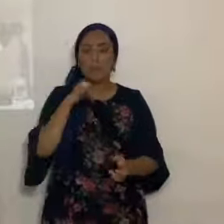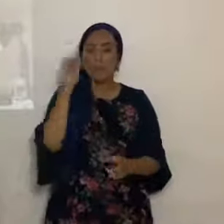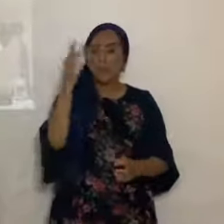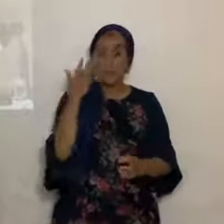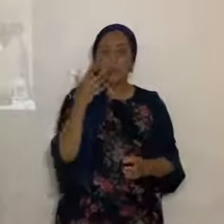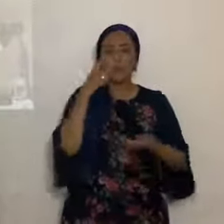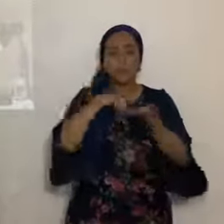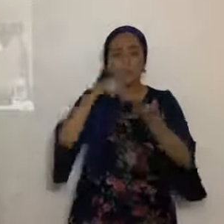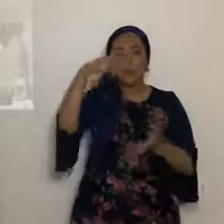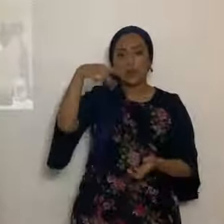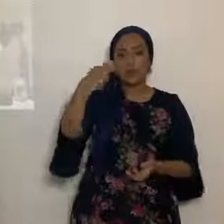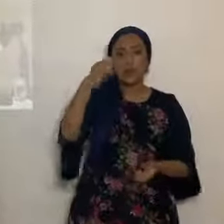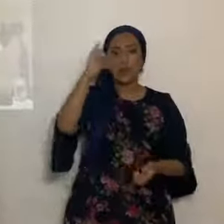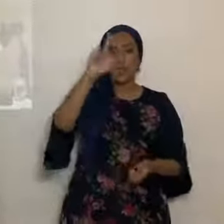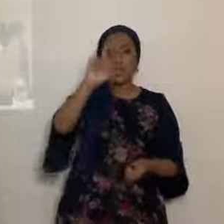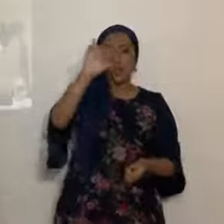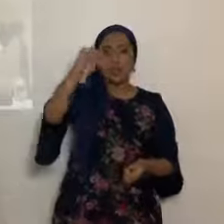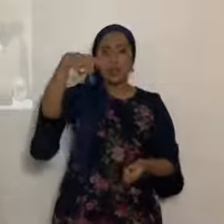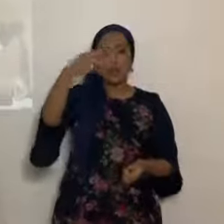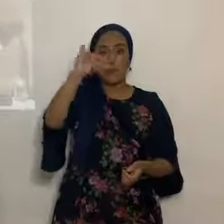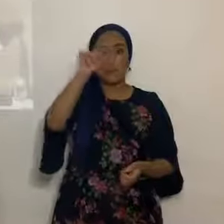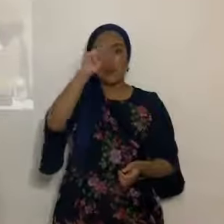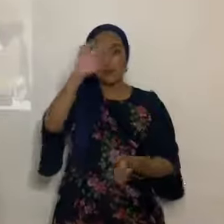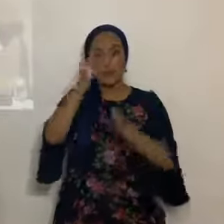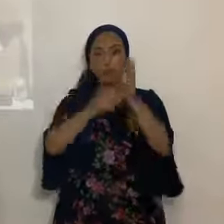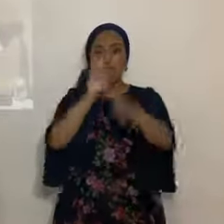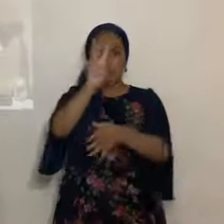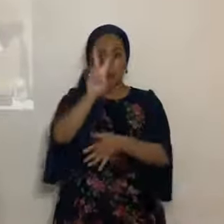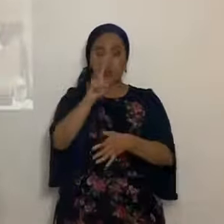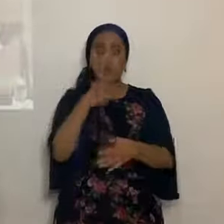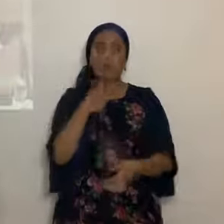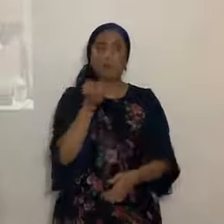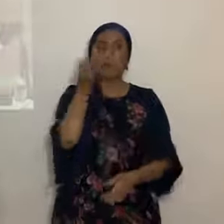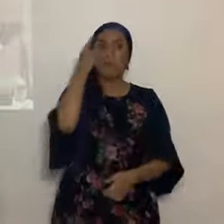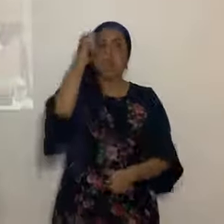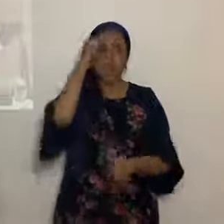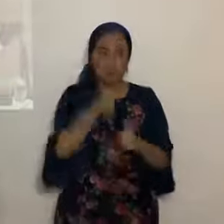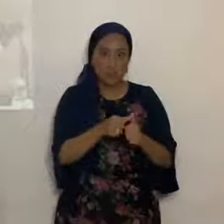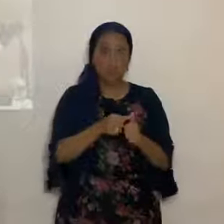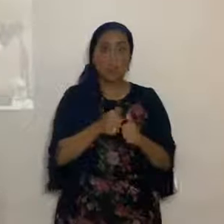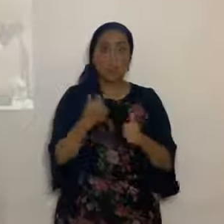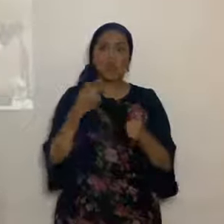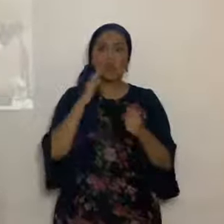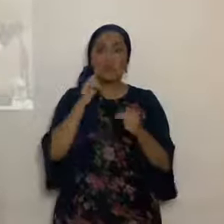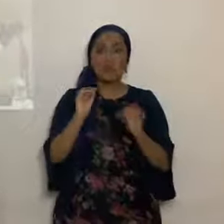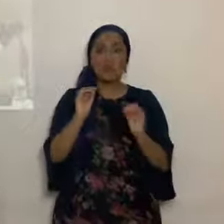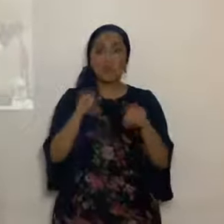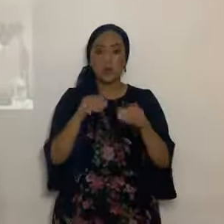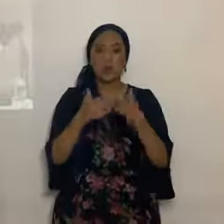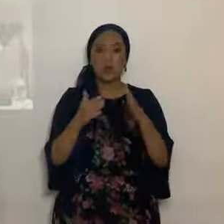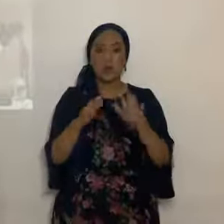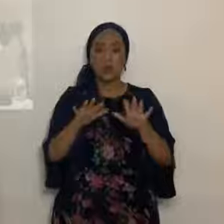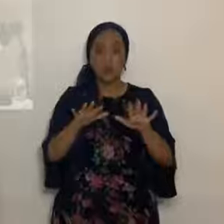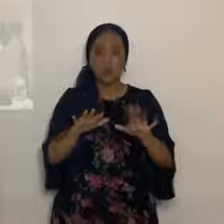en Filipenses 2, por favor, tomen muy en cuenta esto. Yo lo voy a tomar en cuenta y por eso voy a poner un poquito de freno,